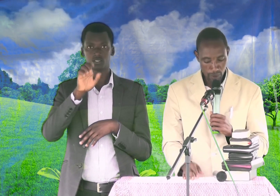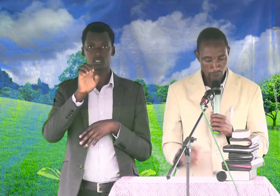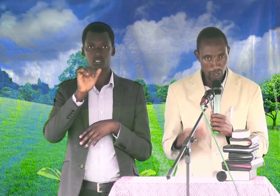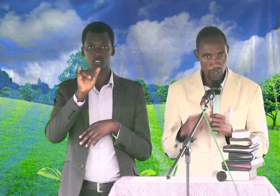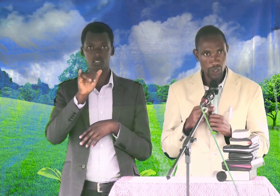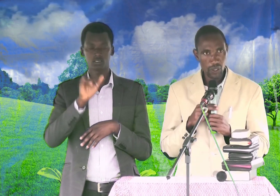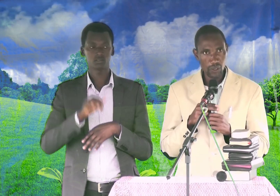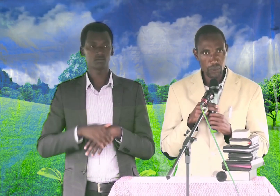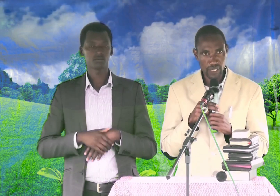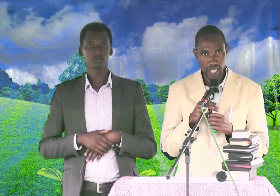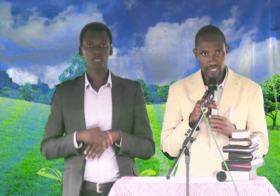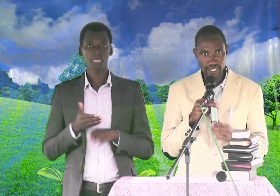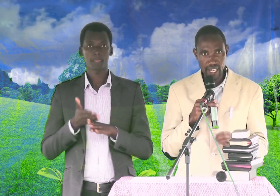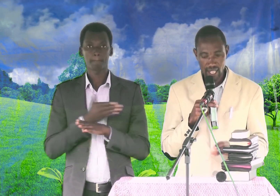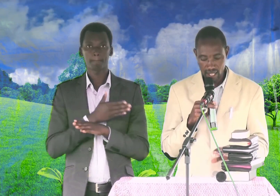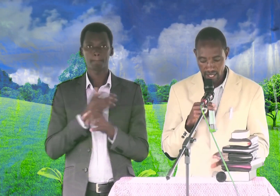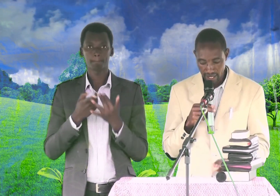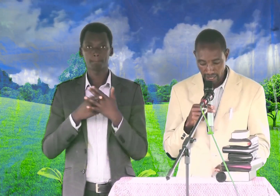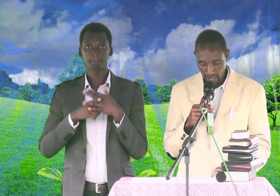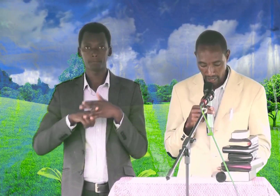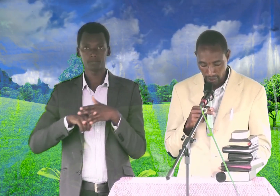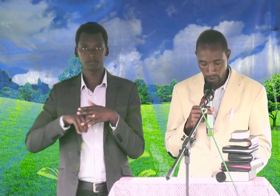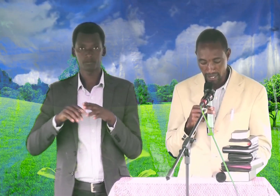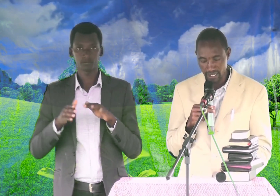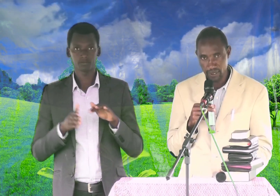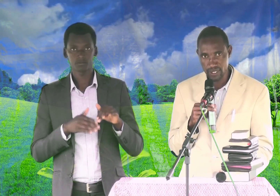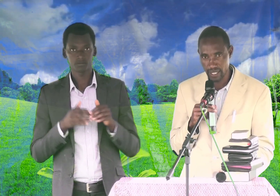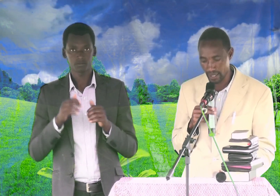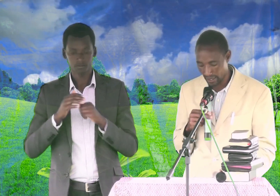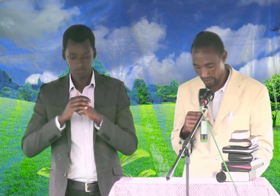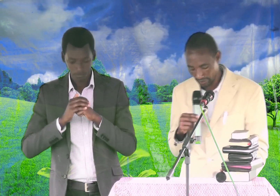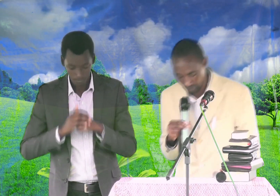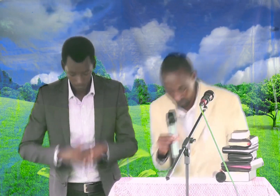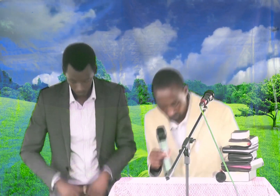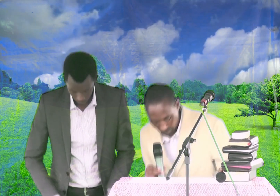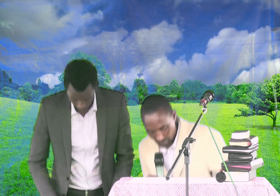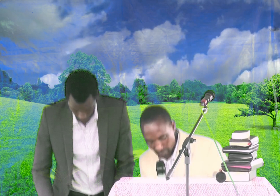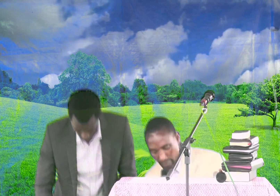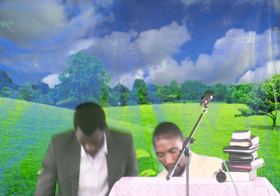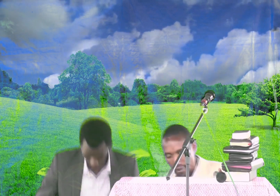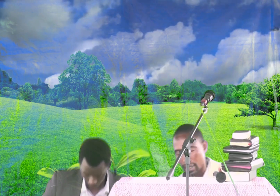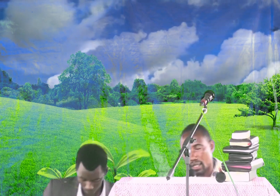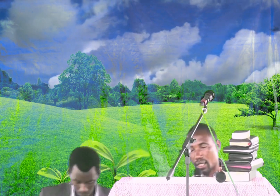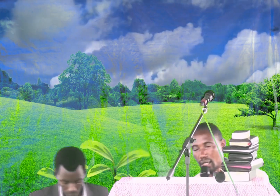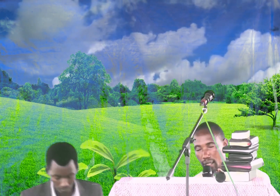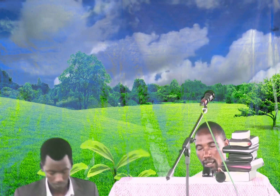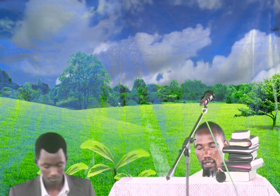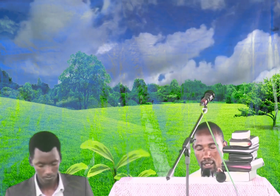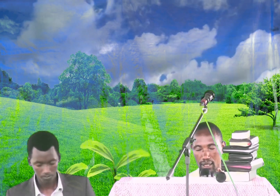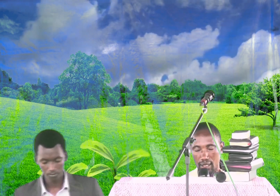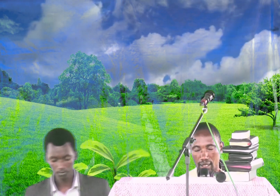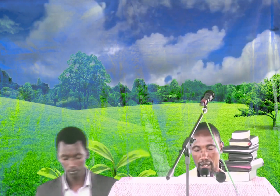Mbere yuko dutangira reka tubanze dusenge.